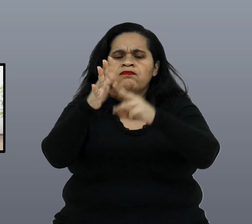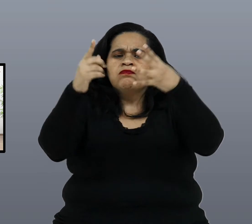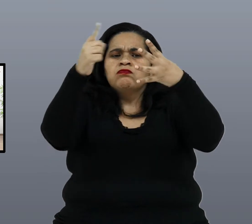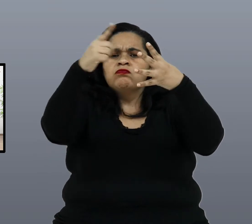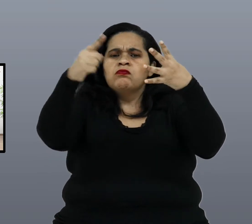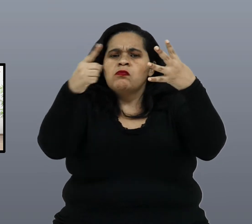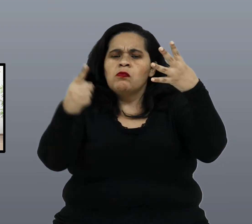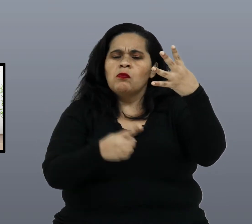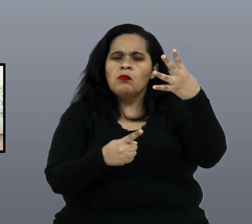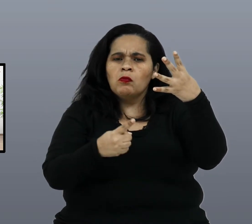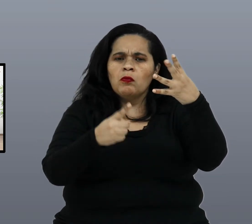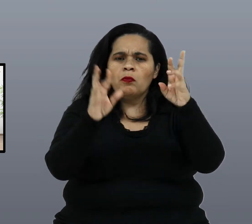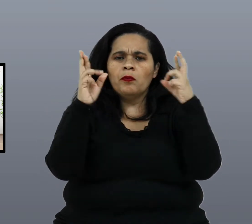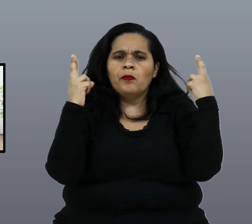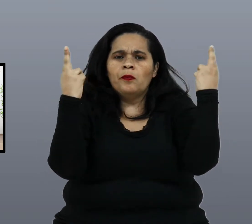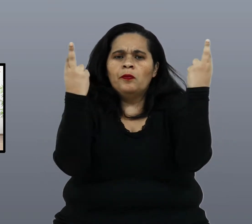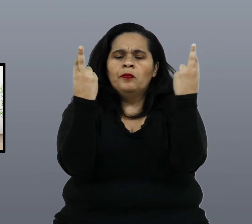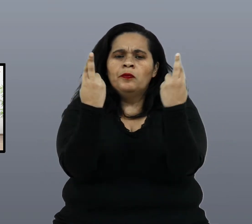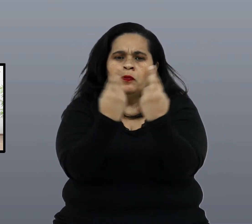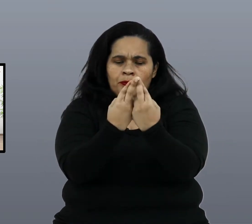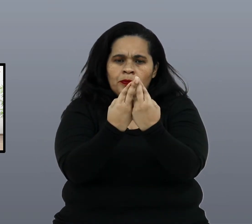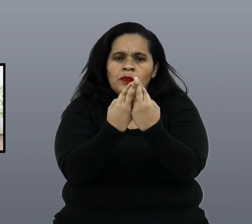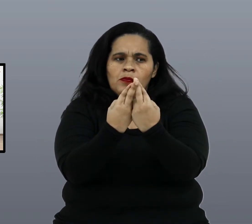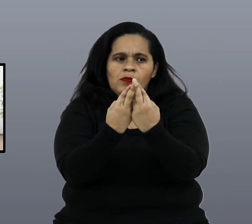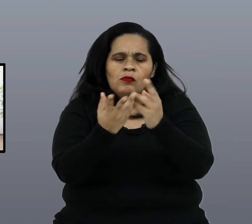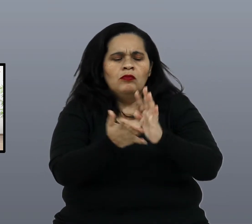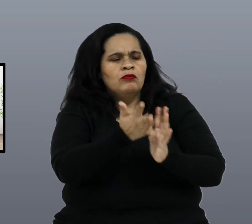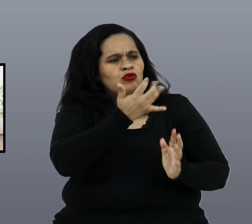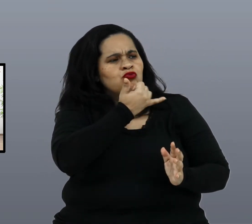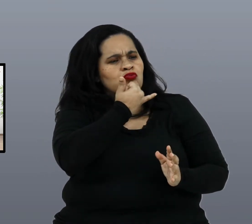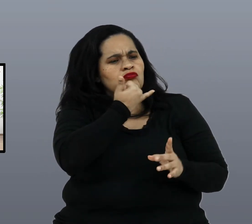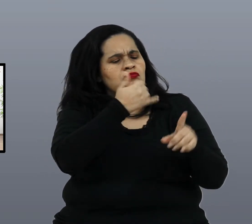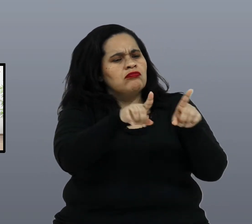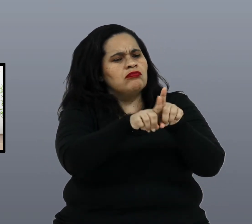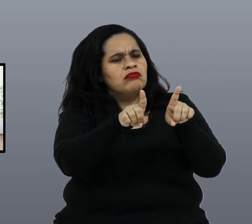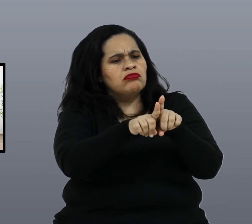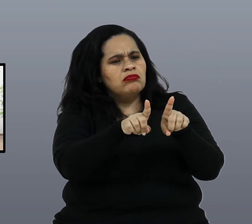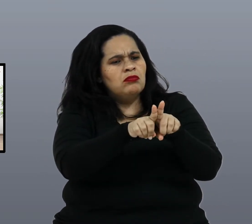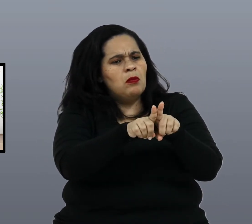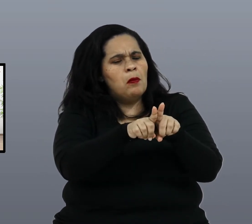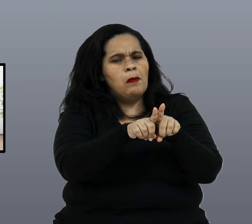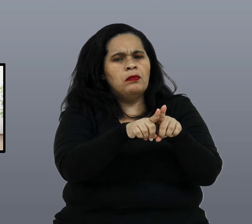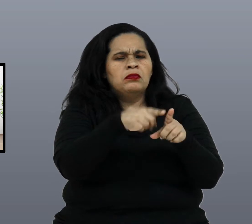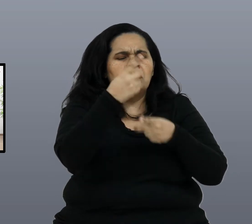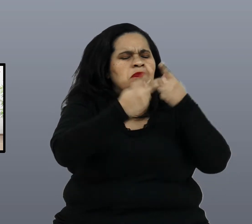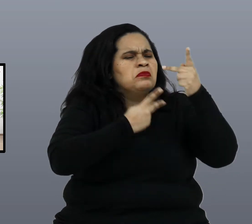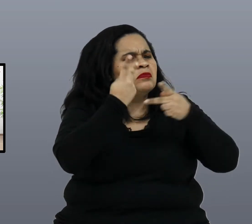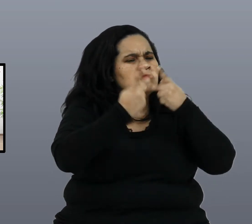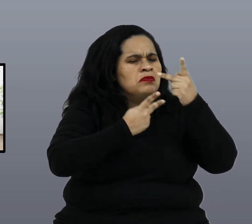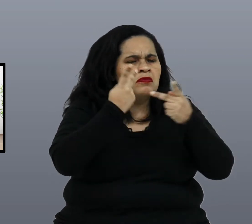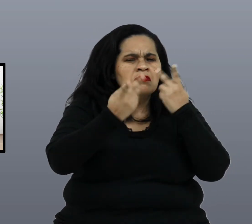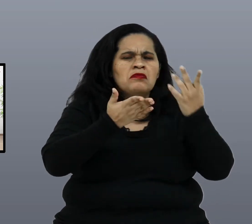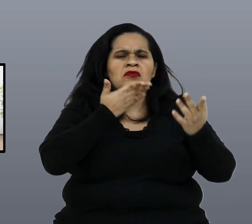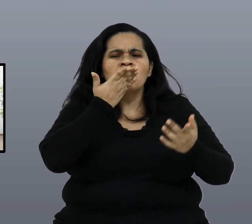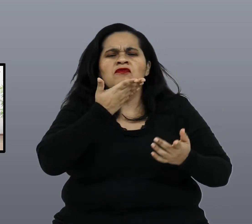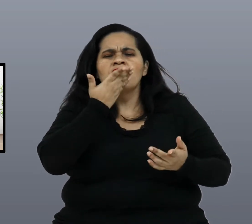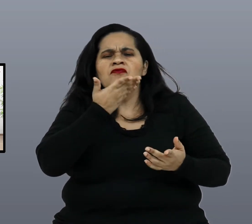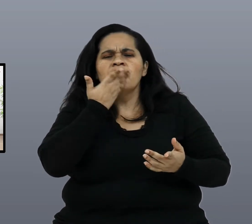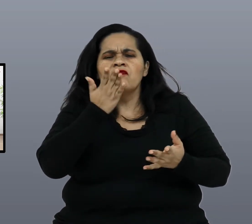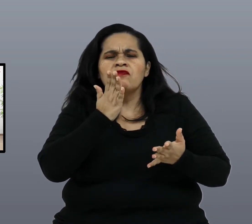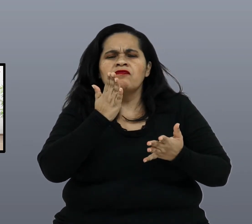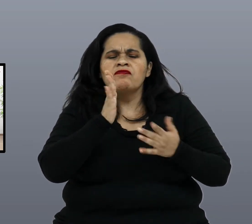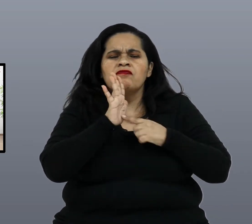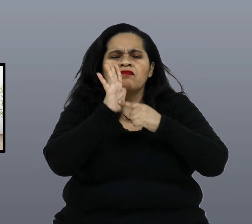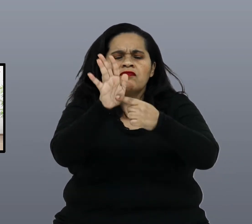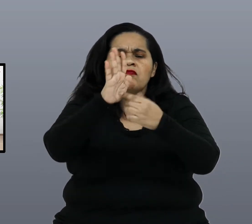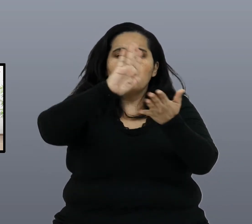Então, desculpa, pastor, Não, assim, comentando que por que a gente tem facilidade para trazer essa